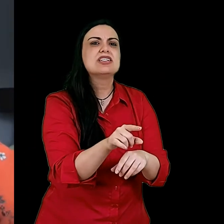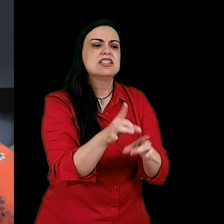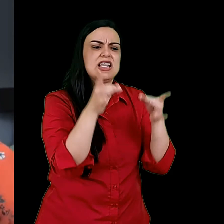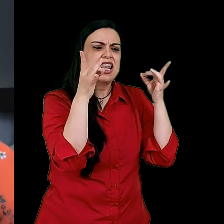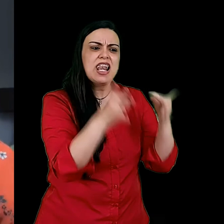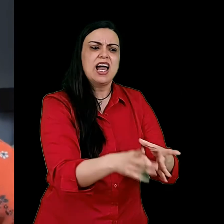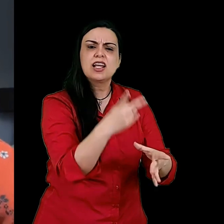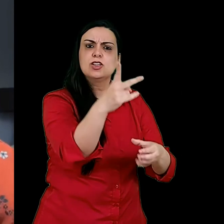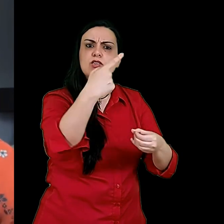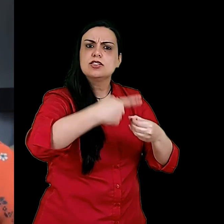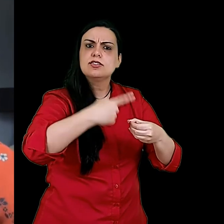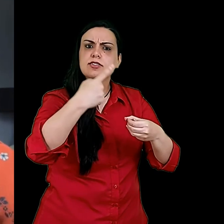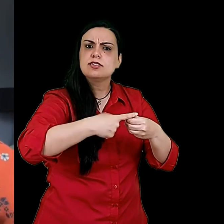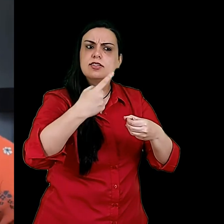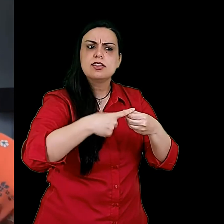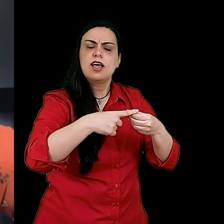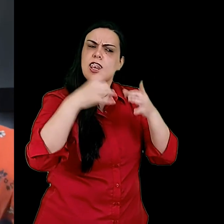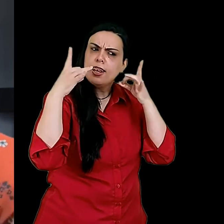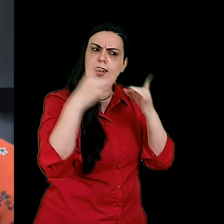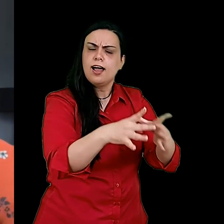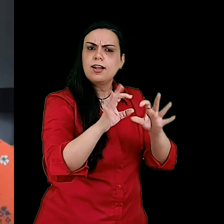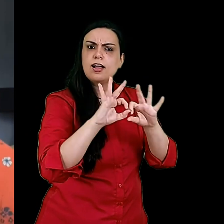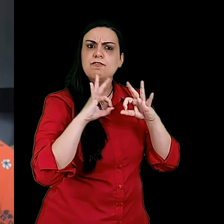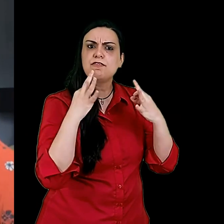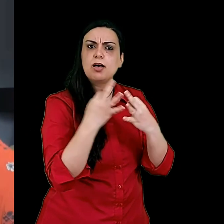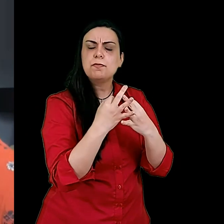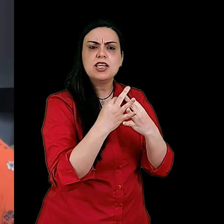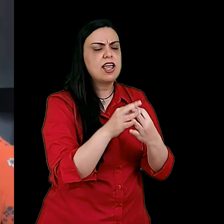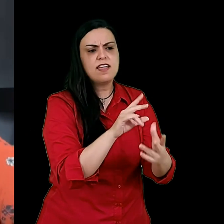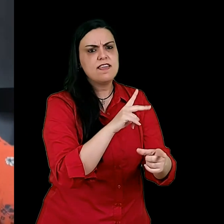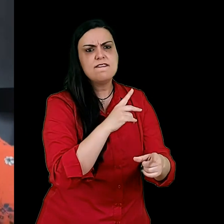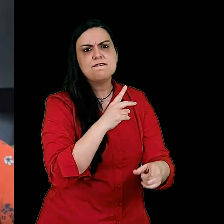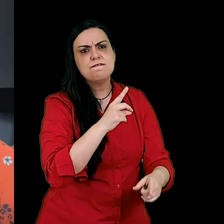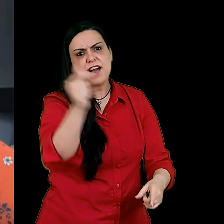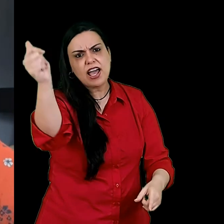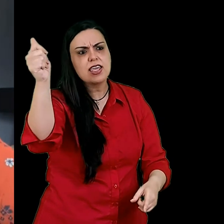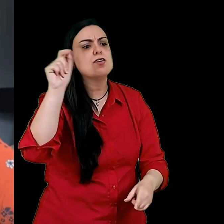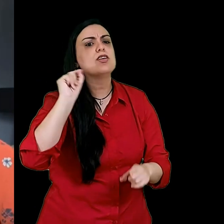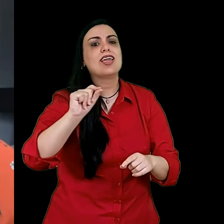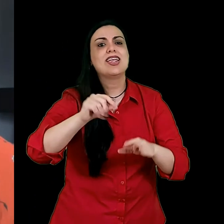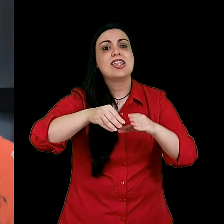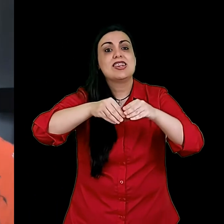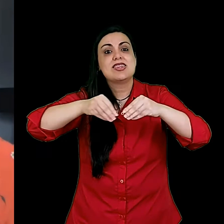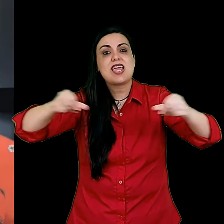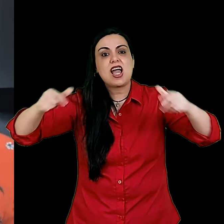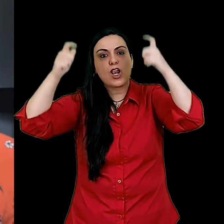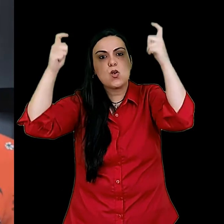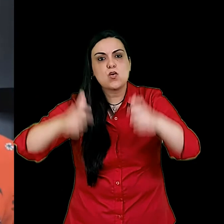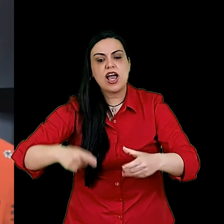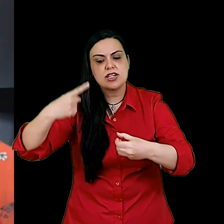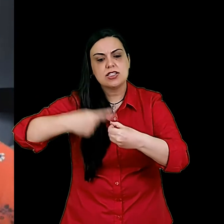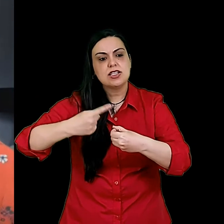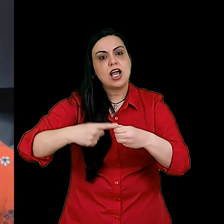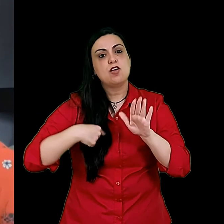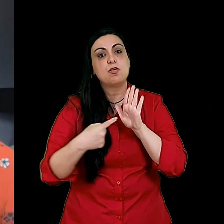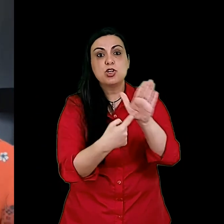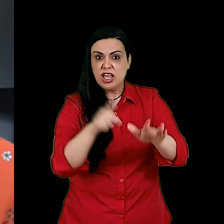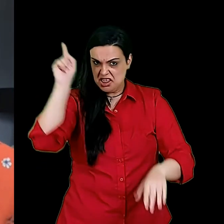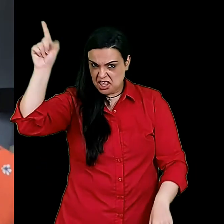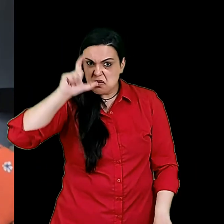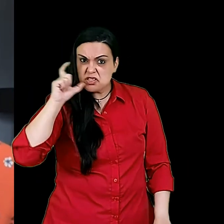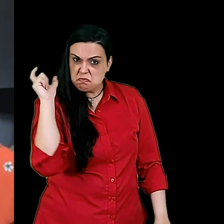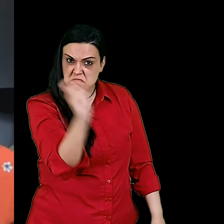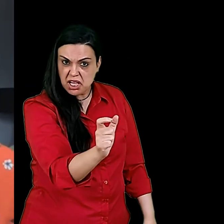fala é, Abraão, sai da tua terra e da tua parentela e vai para a terra em que eu vou te